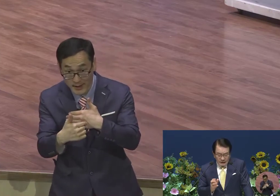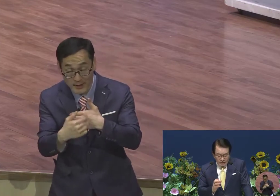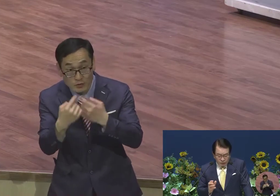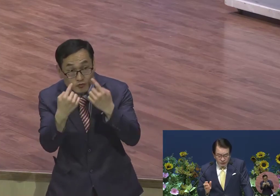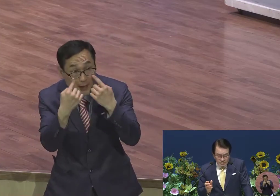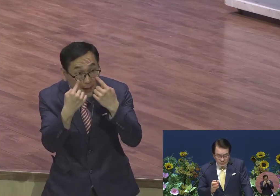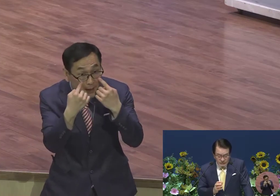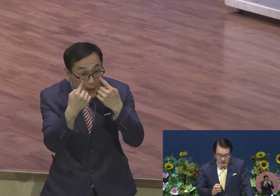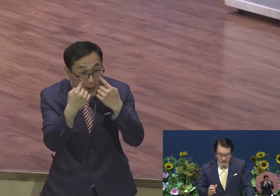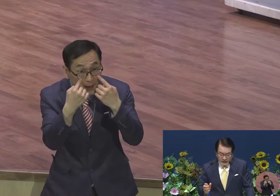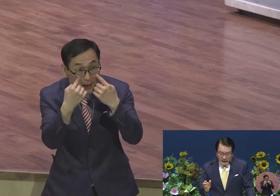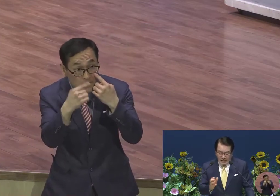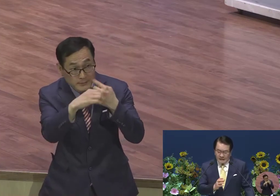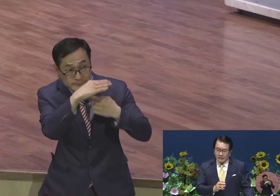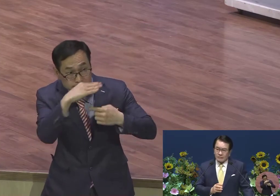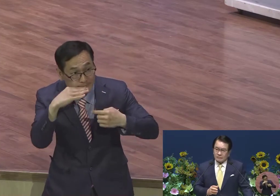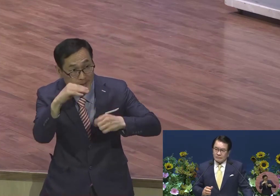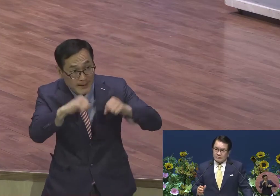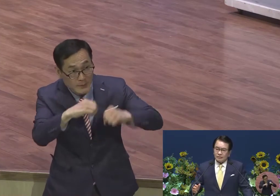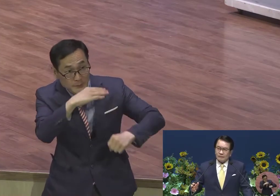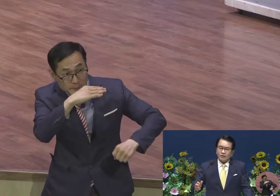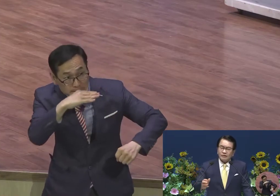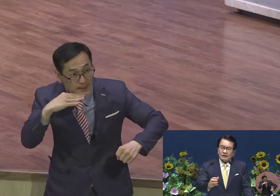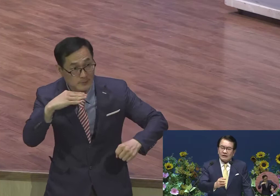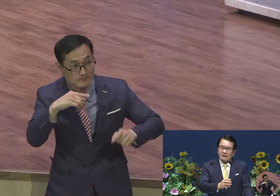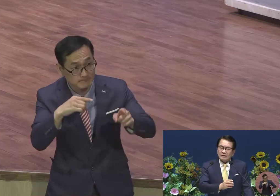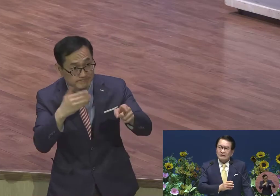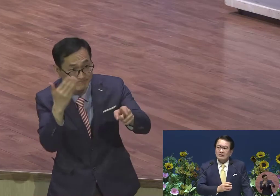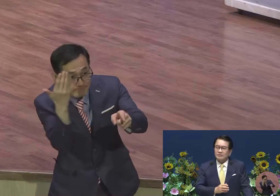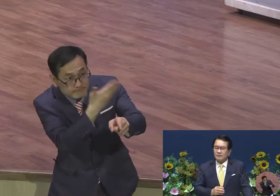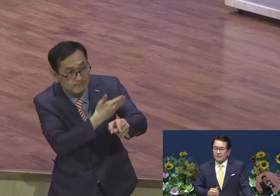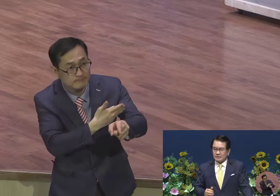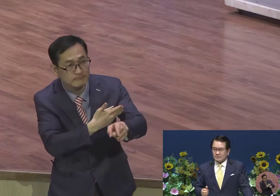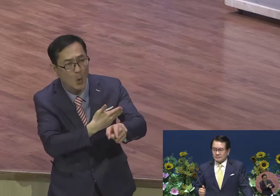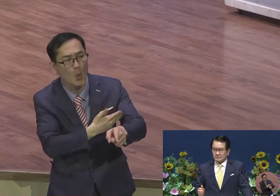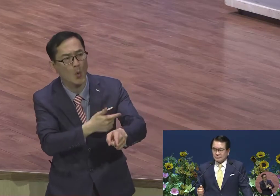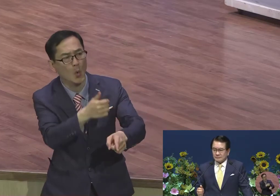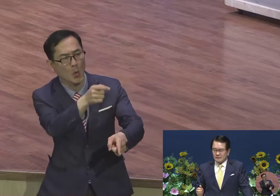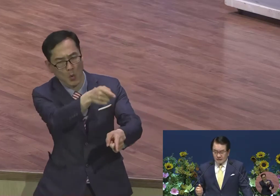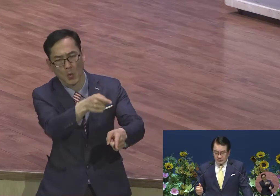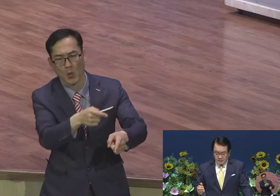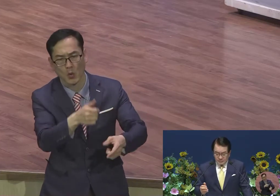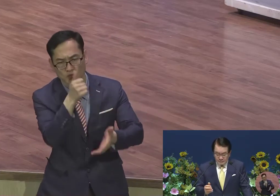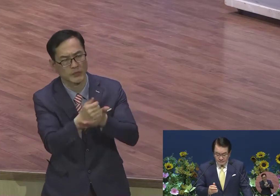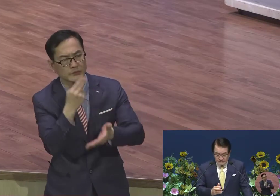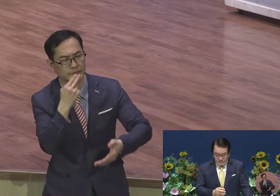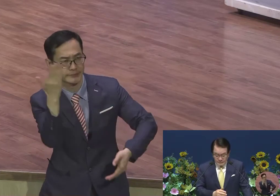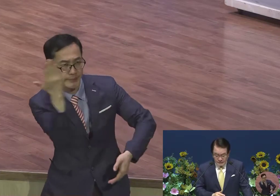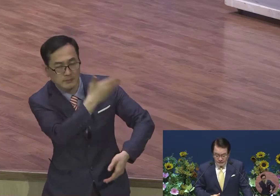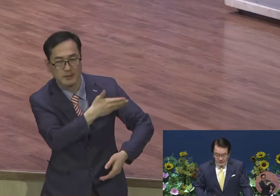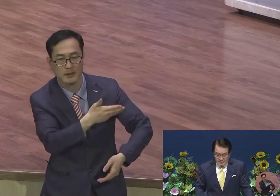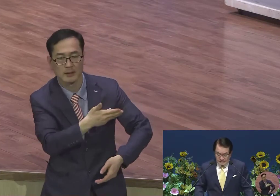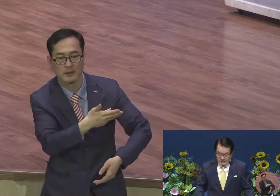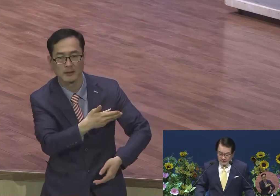세상의 도덕적인 이것이 다가 아니에요 눈에 보이지 않는 영적 부분이 있어요 영적 부분